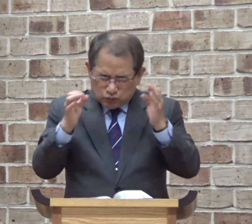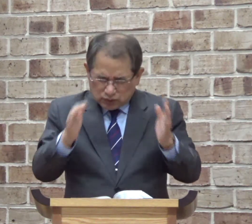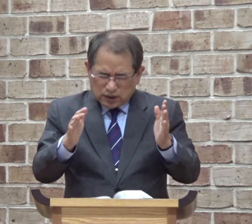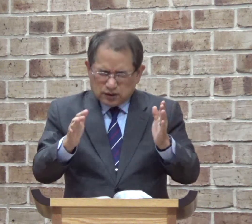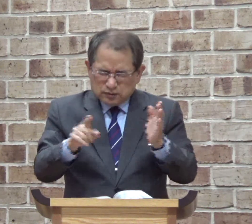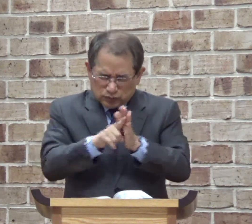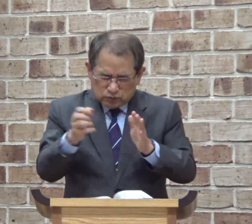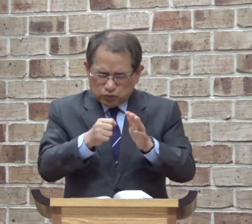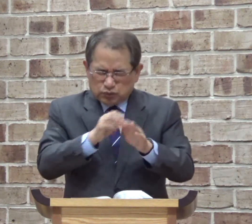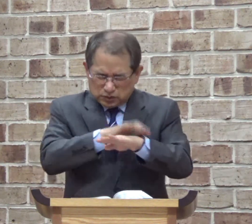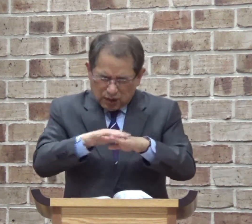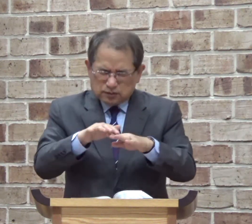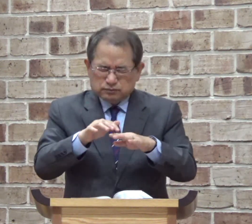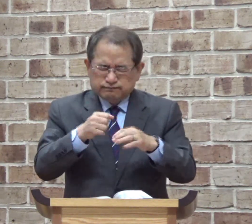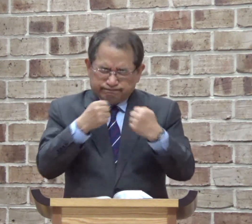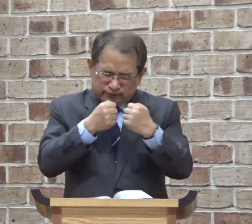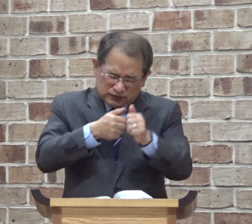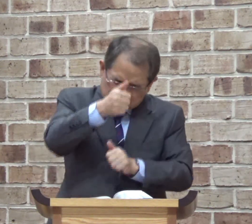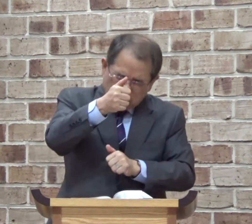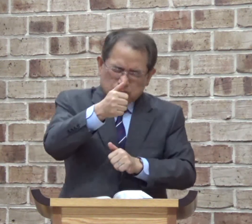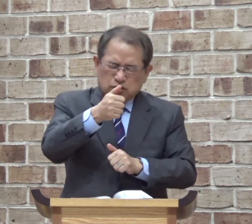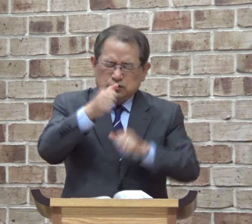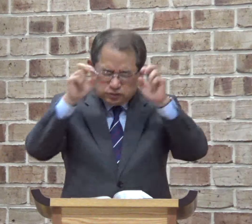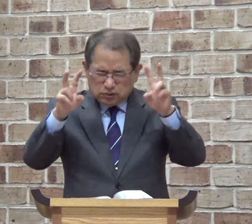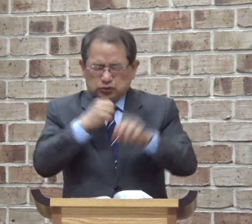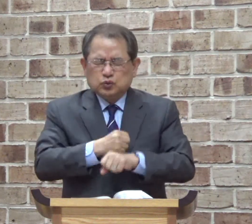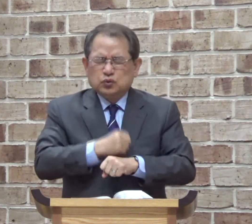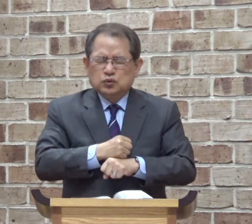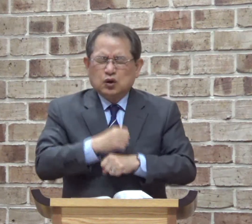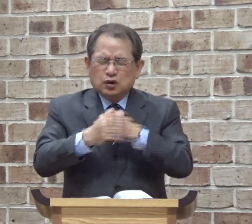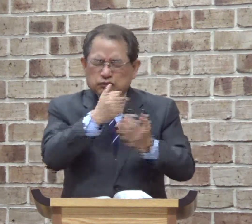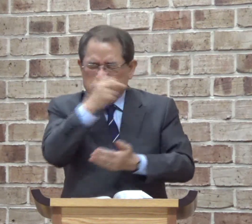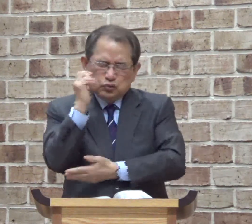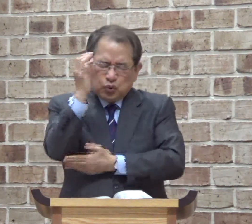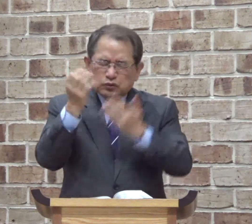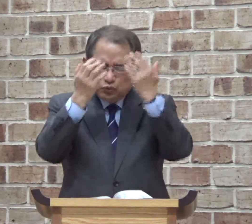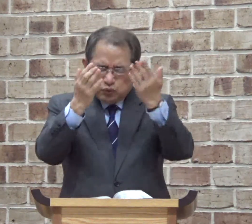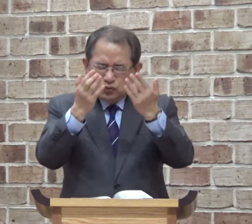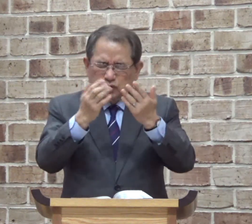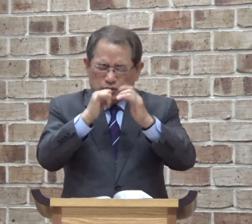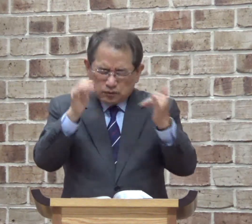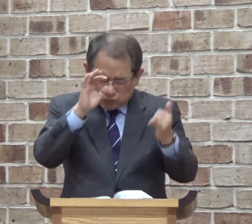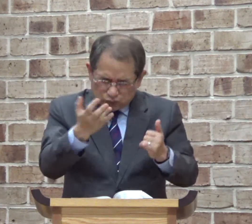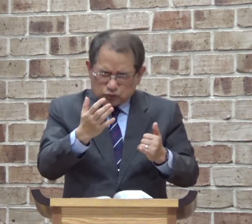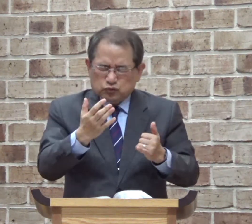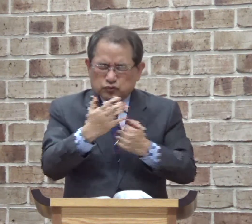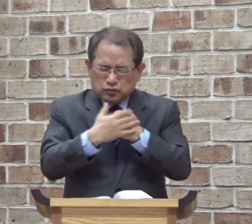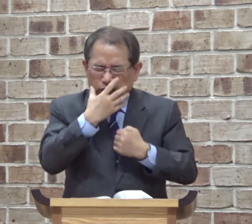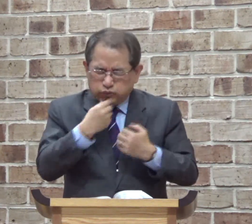주옵소서. 하나님께 크게 영광 올려드리는 삶이 되도록 축복하여 주옵소서. 예수님의 이름으로 기도합니다. 아멘.